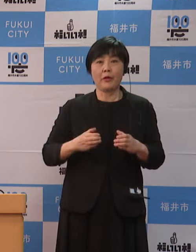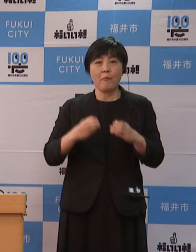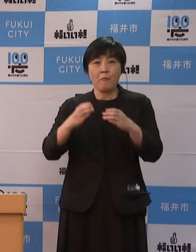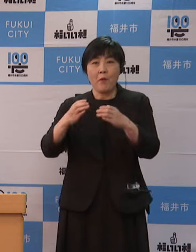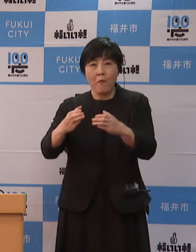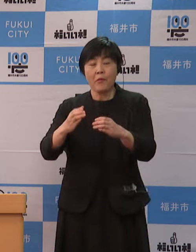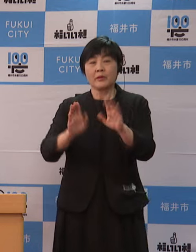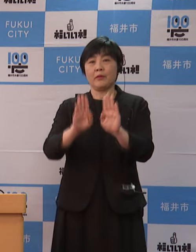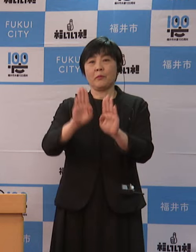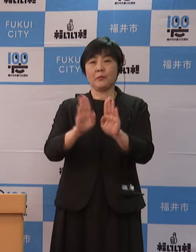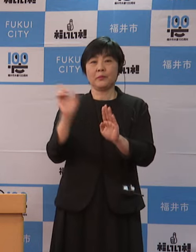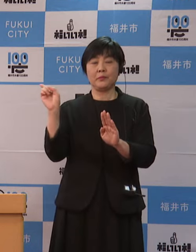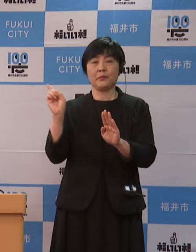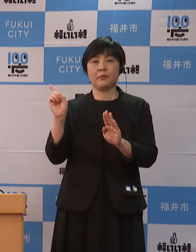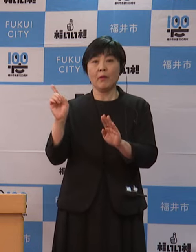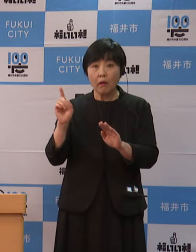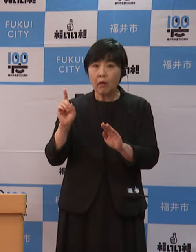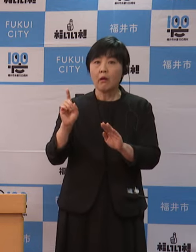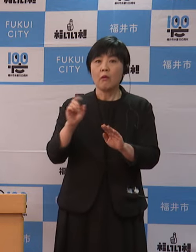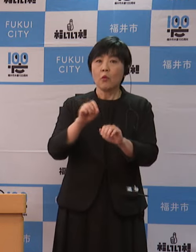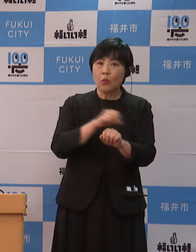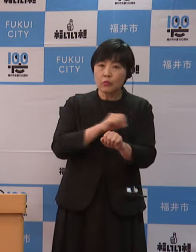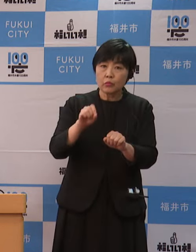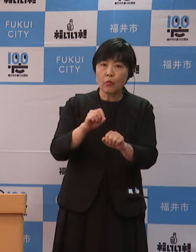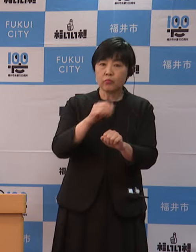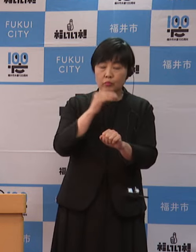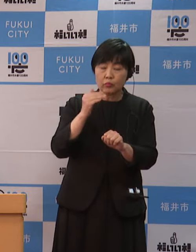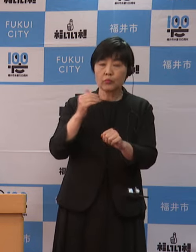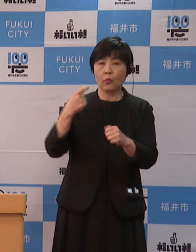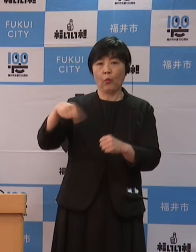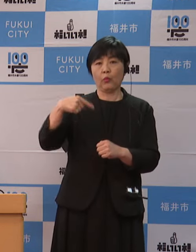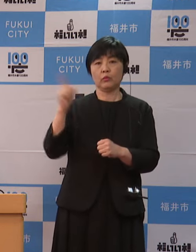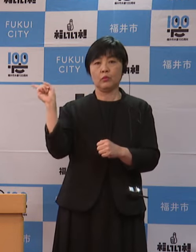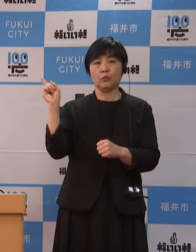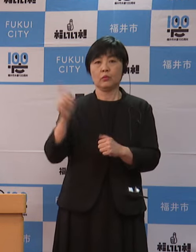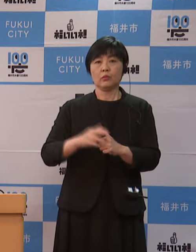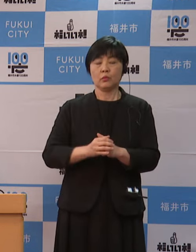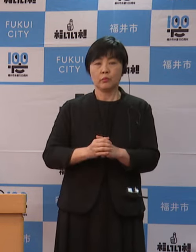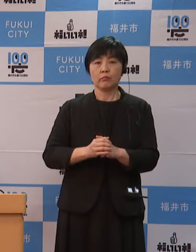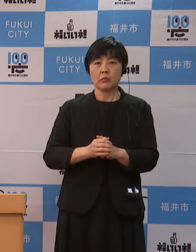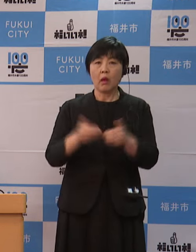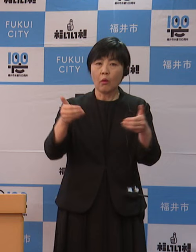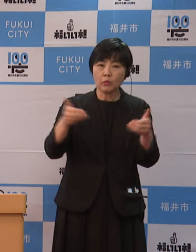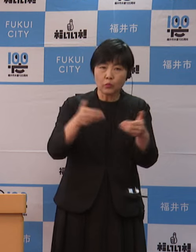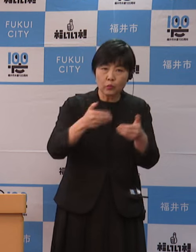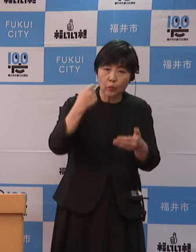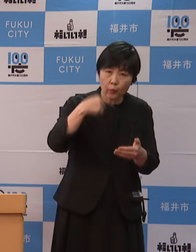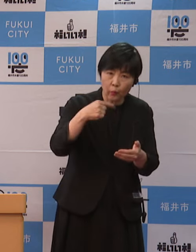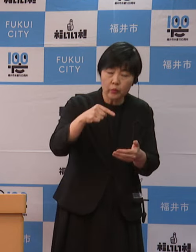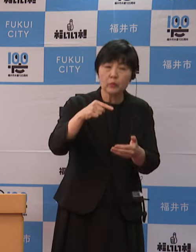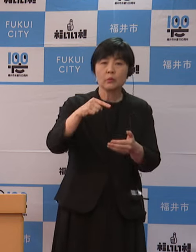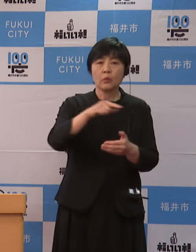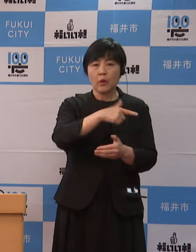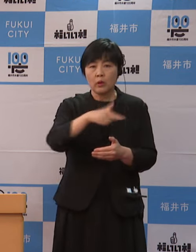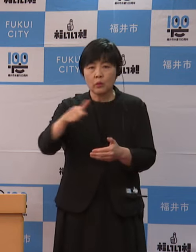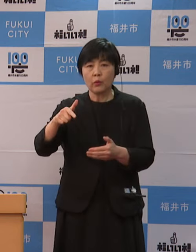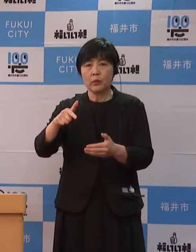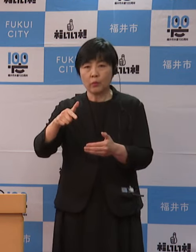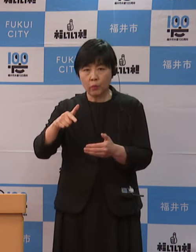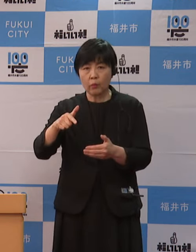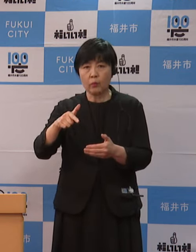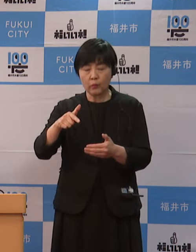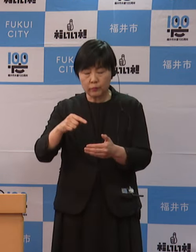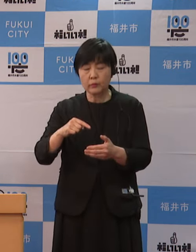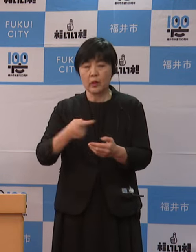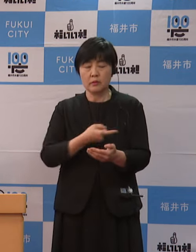に特徴あるような教育をされています。職業教育とかですね、そういうのに力を入れていらっしゃると